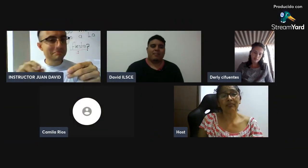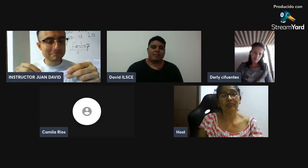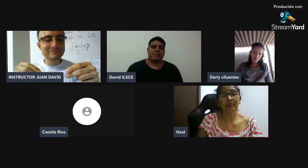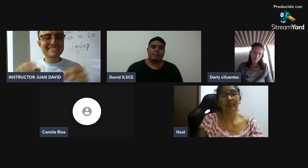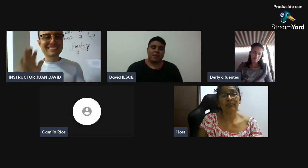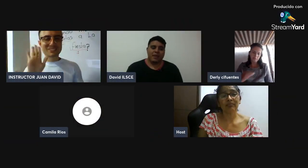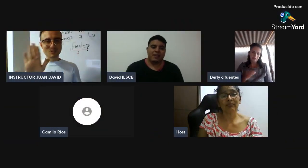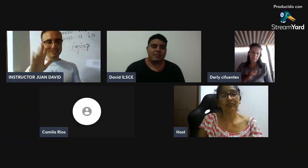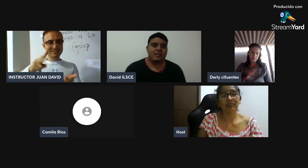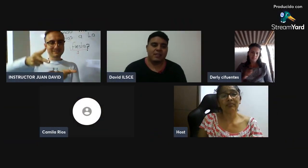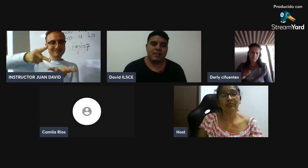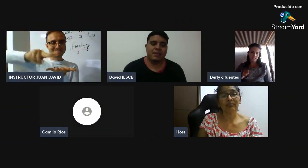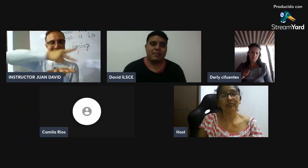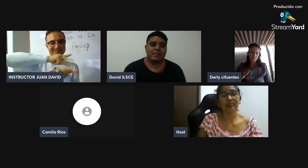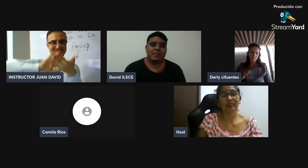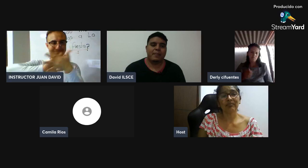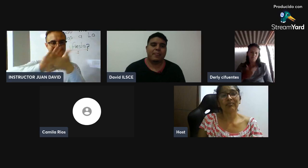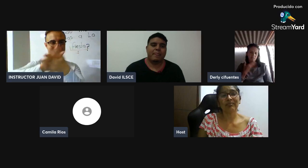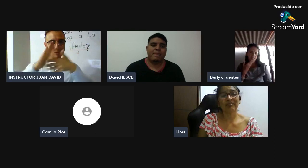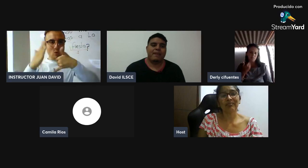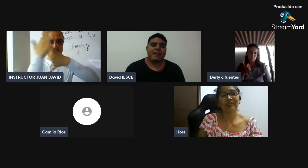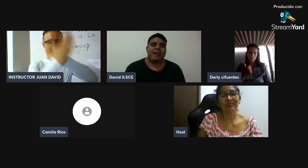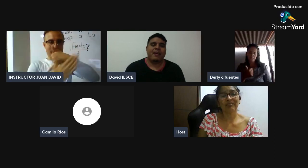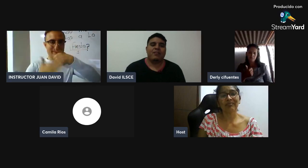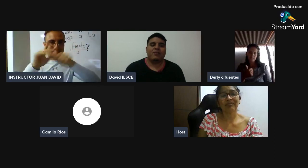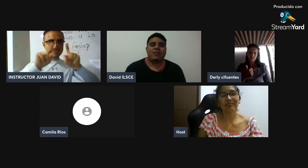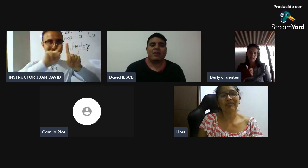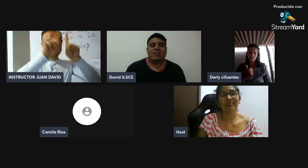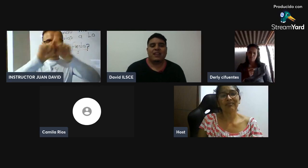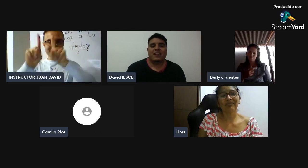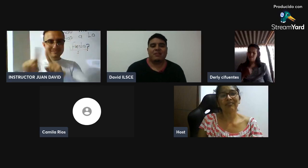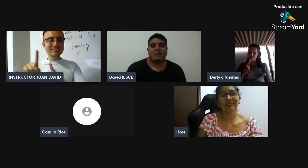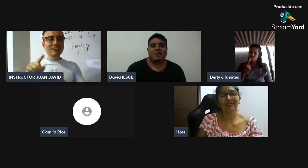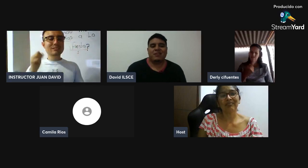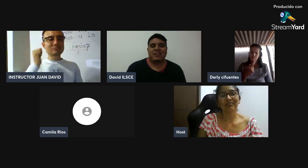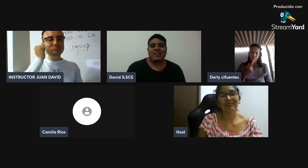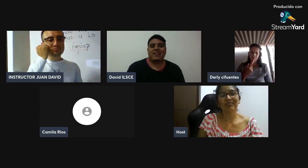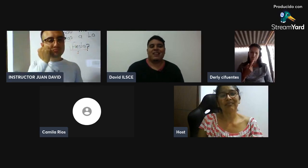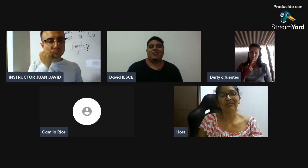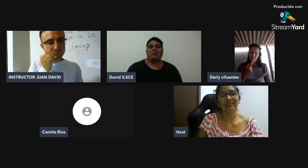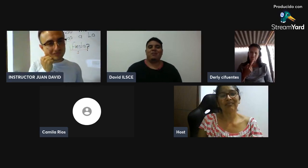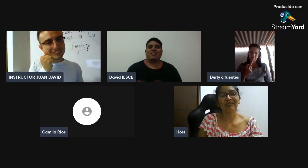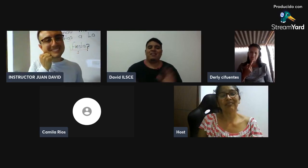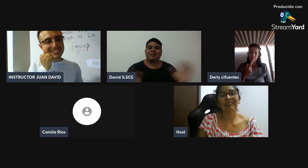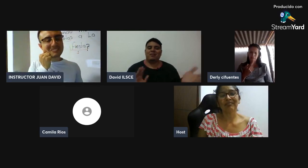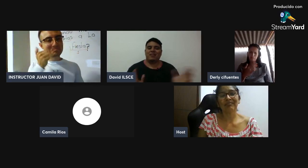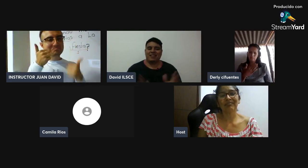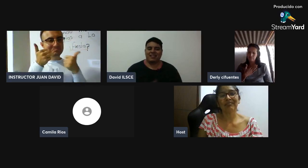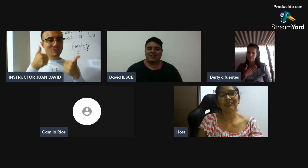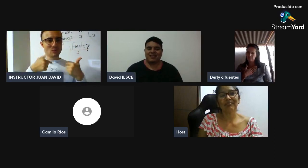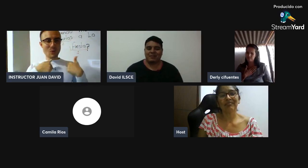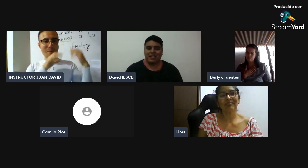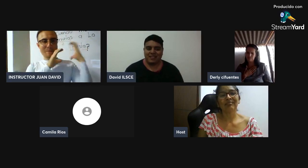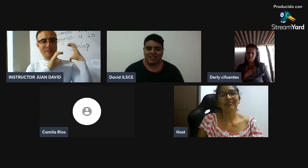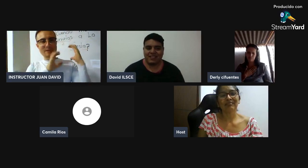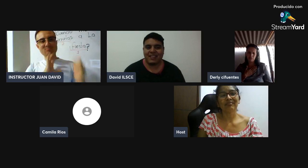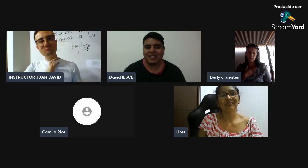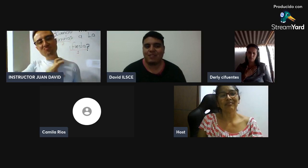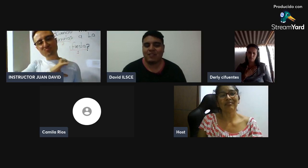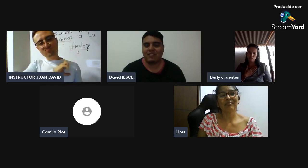bien sí ese es un regionalismo en colombia utilizamos diferentes en hasta la tristeza quizás que